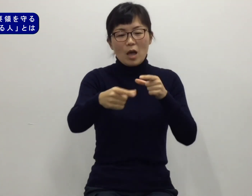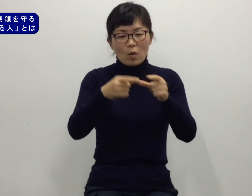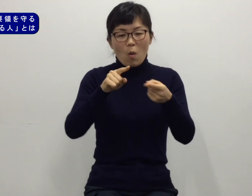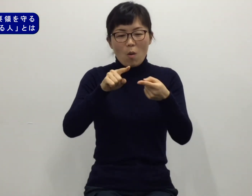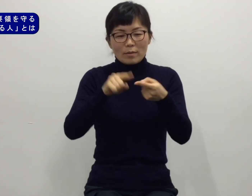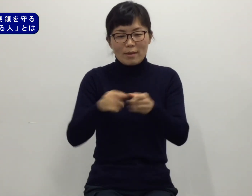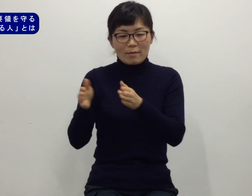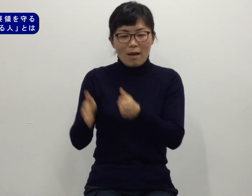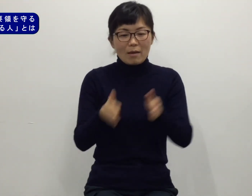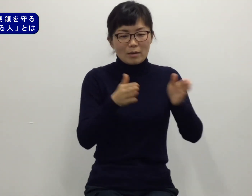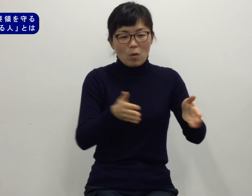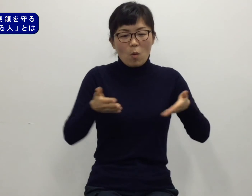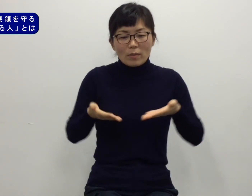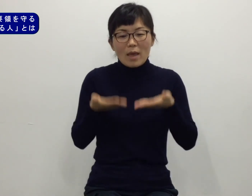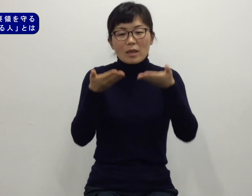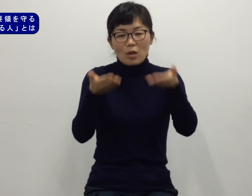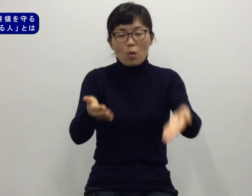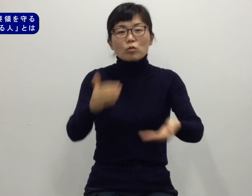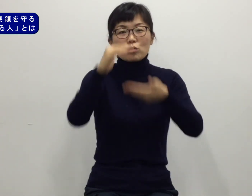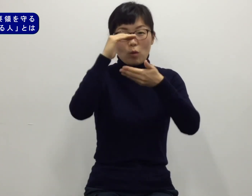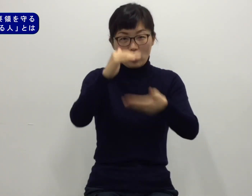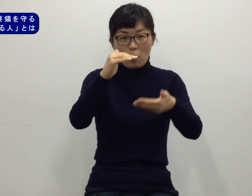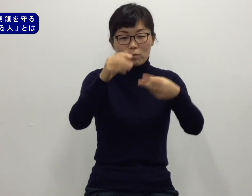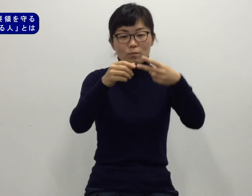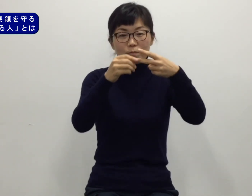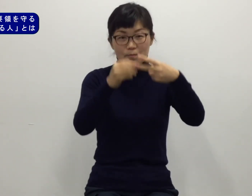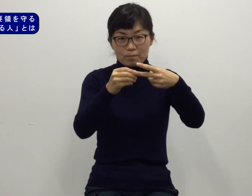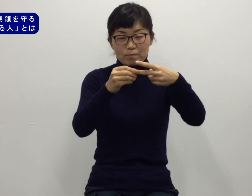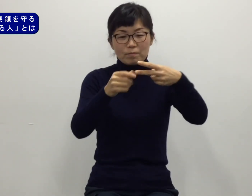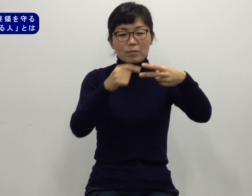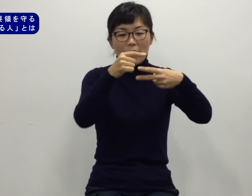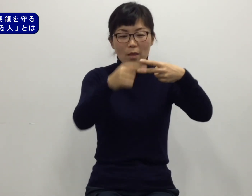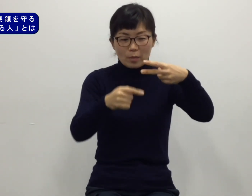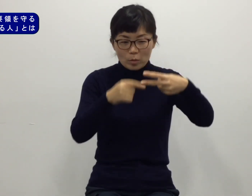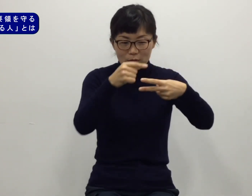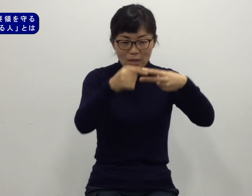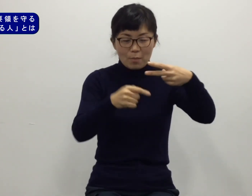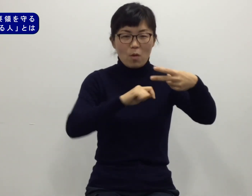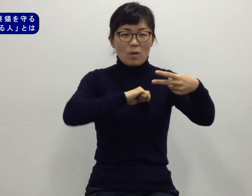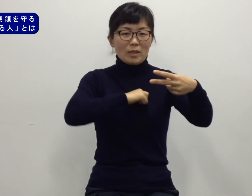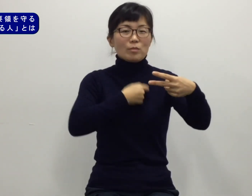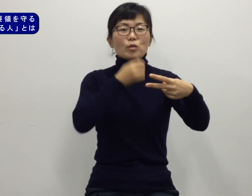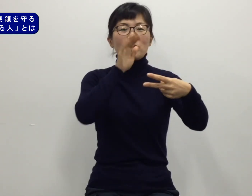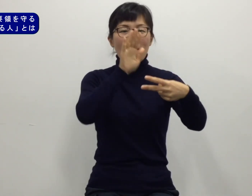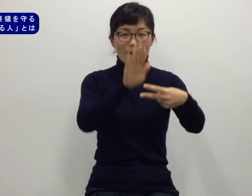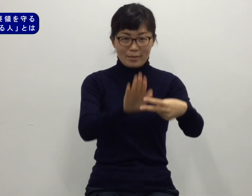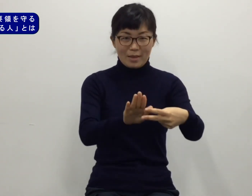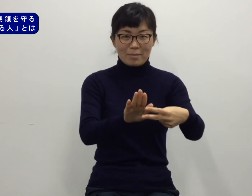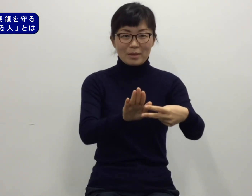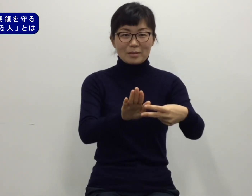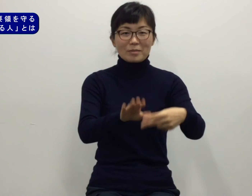合理的配慮を提供することのどちらも義務づけられています